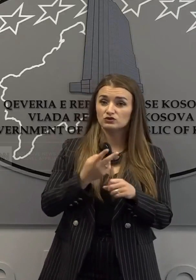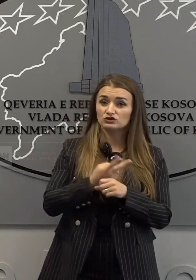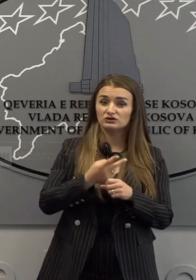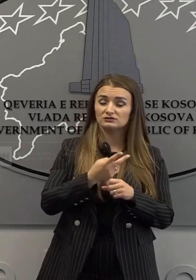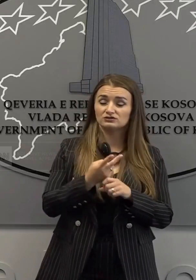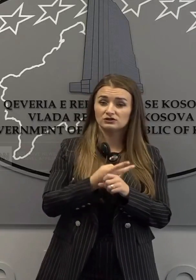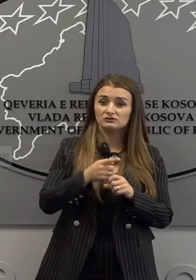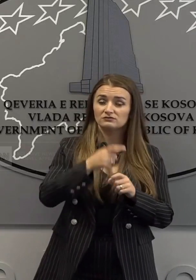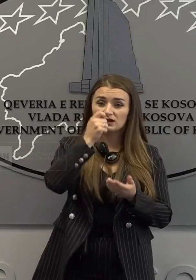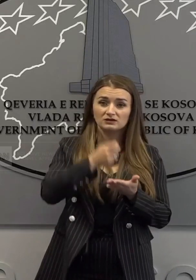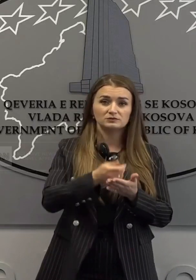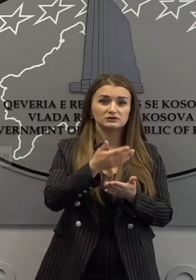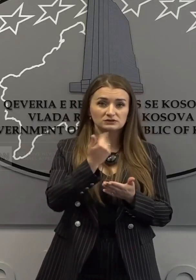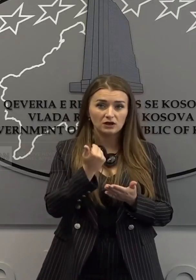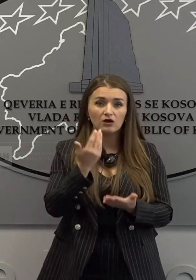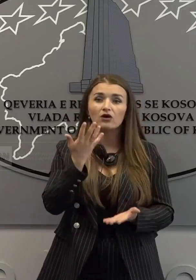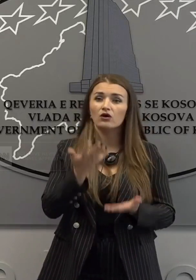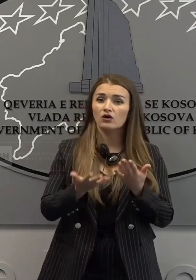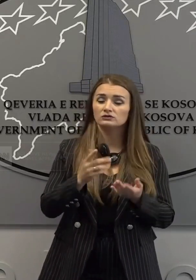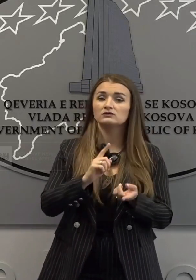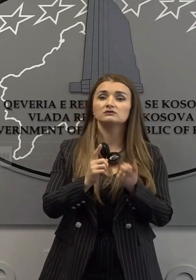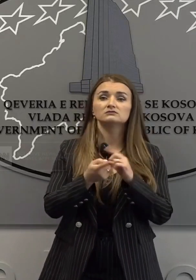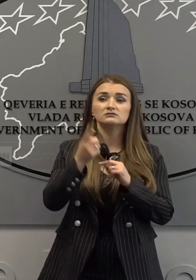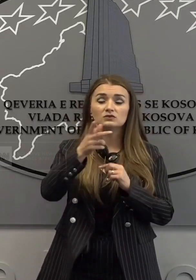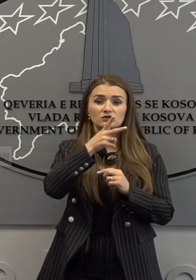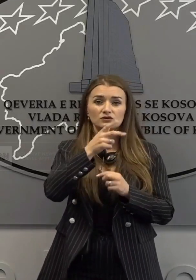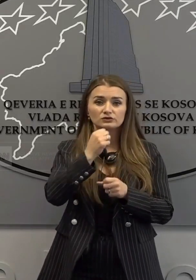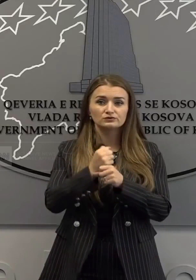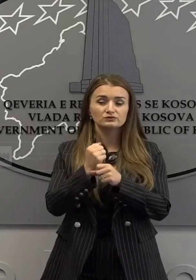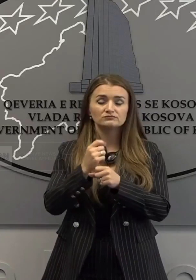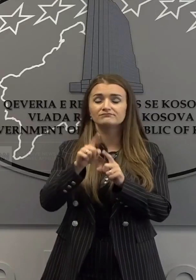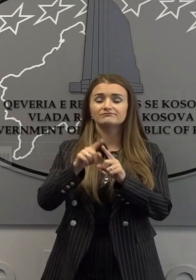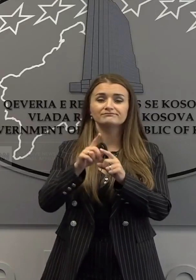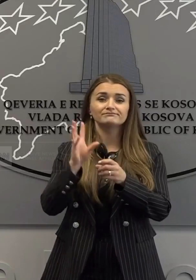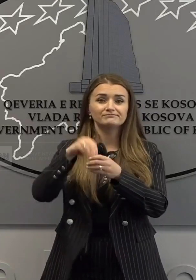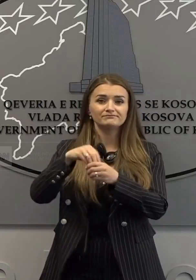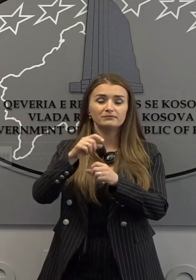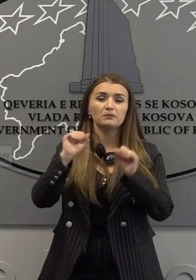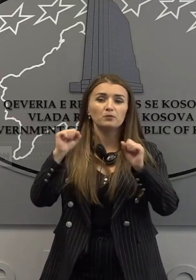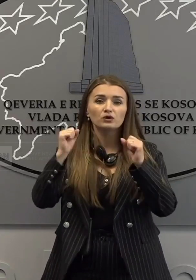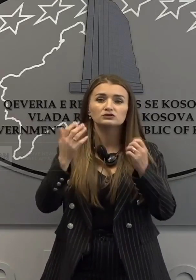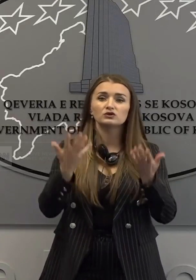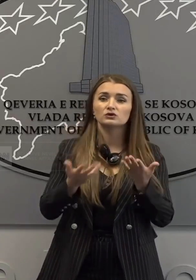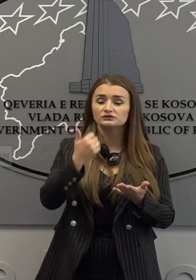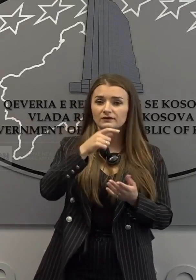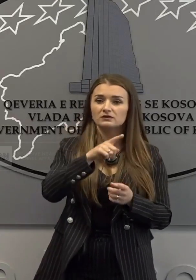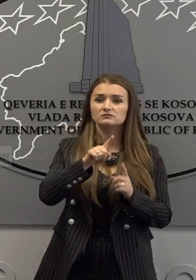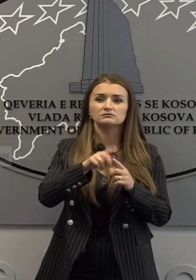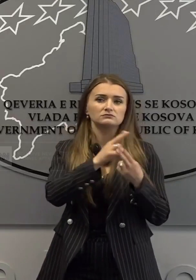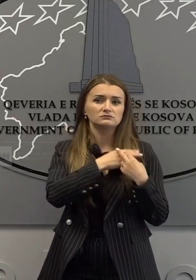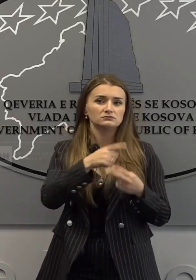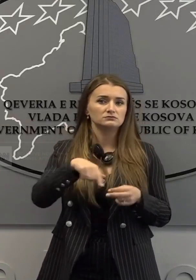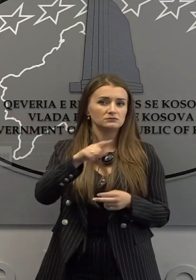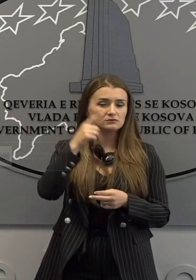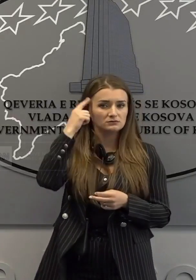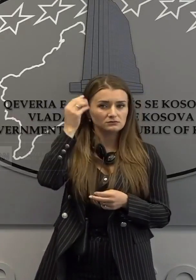çfarëdo mënyre merrni pjesë në protesta, demonstrata, në çfarëdo mënyre do të mbaheni përgjegjës. Të gjithë shqiptarët që marrin pjesë në